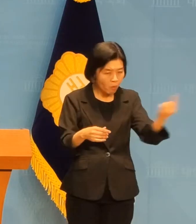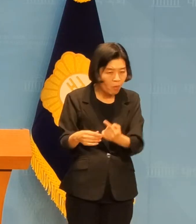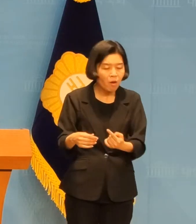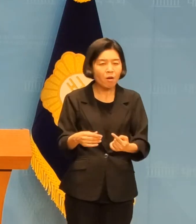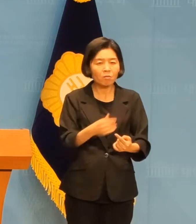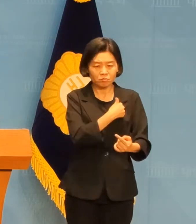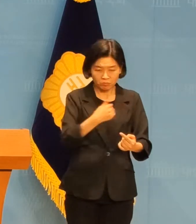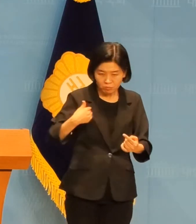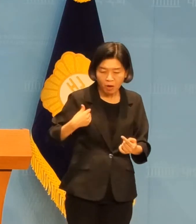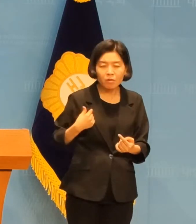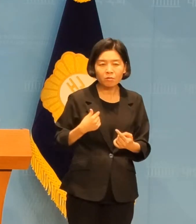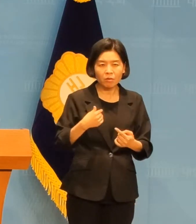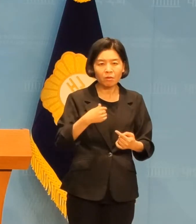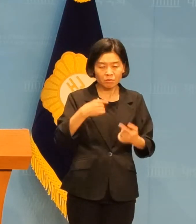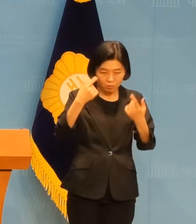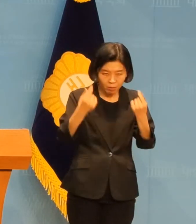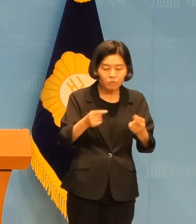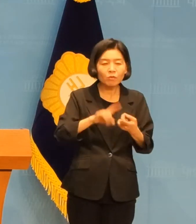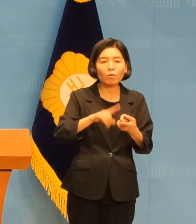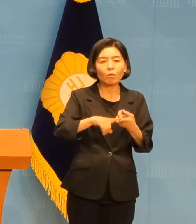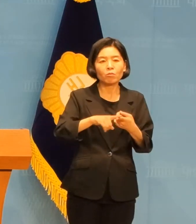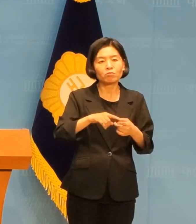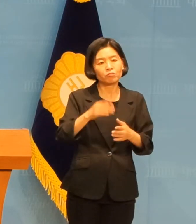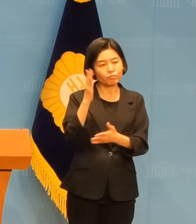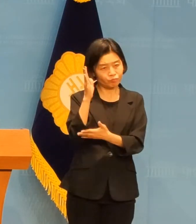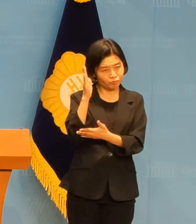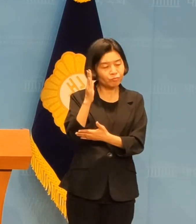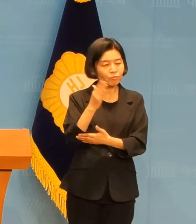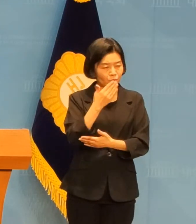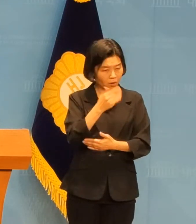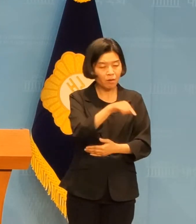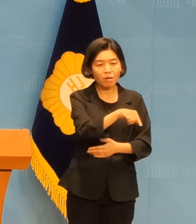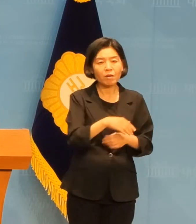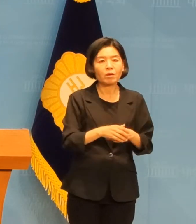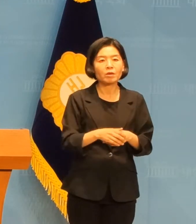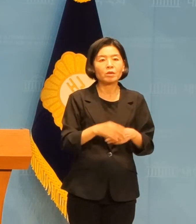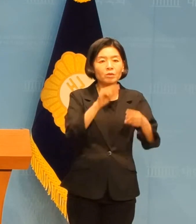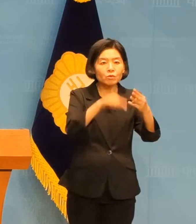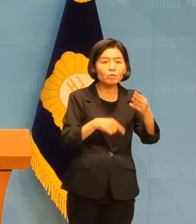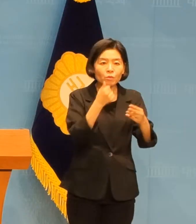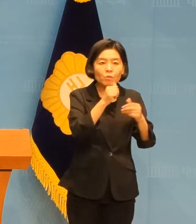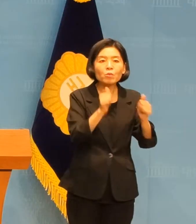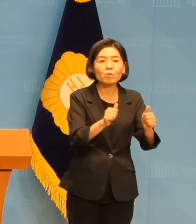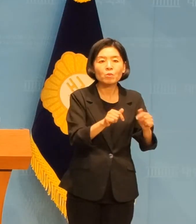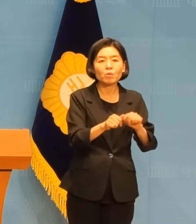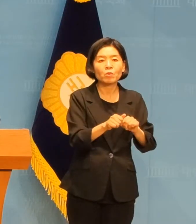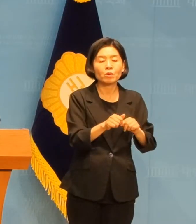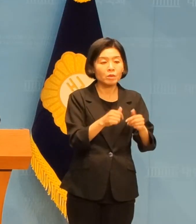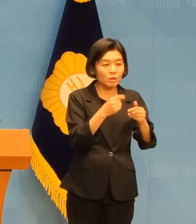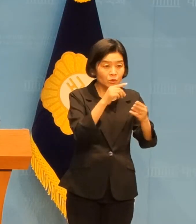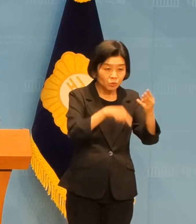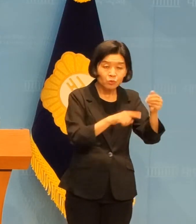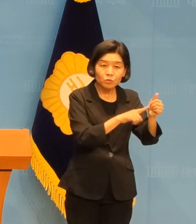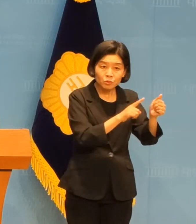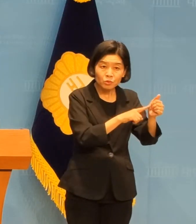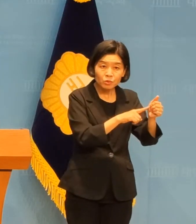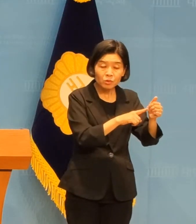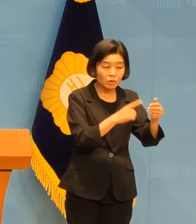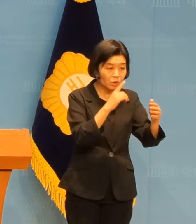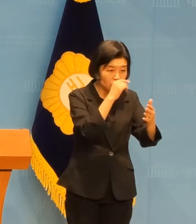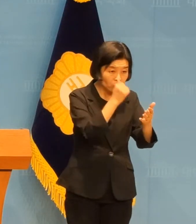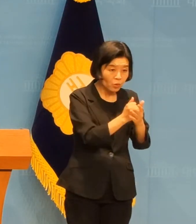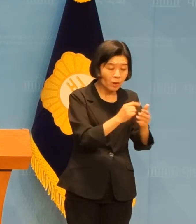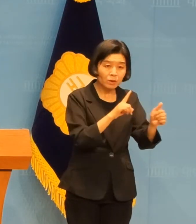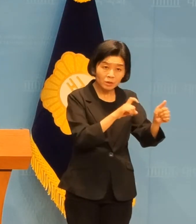주장을 하시면 됩니다. 윤석열 전 대통령의 변호인들께도 자신의 의뢰인이 양형상 더